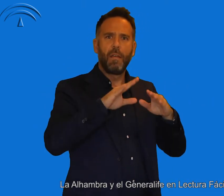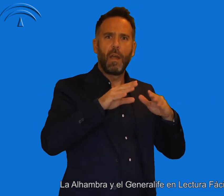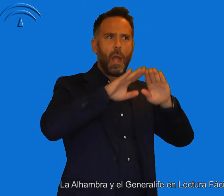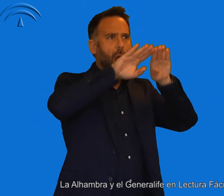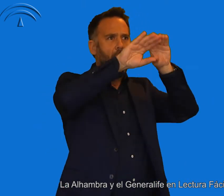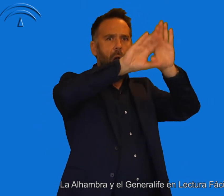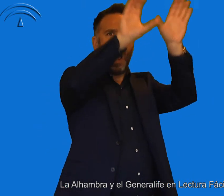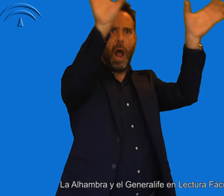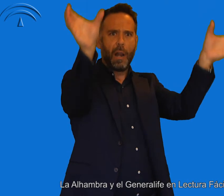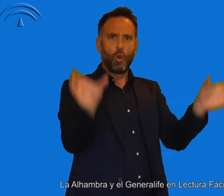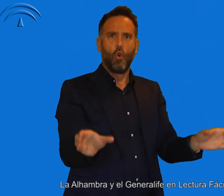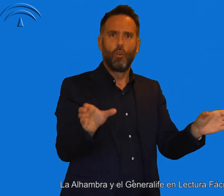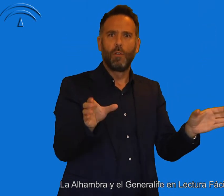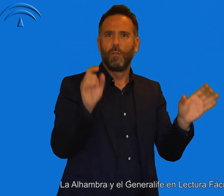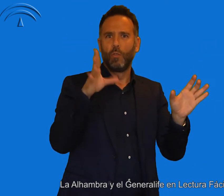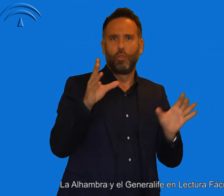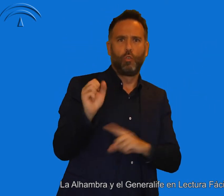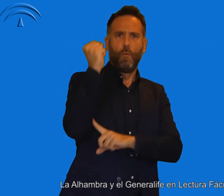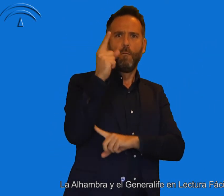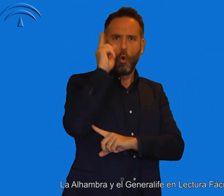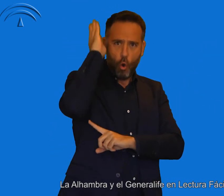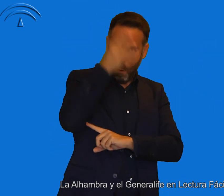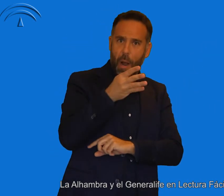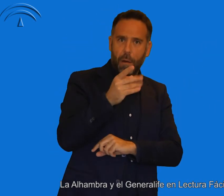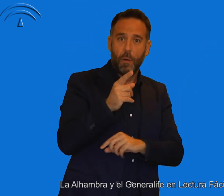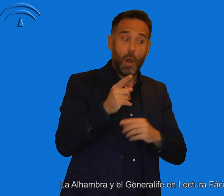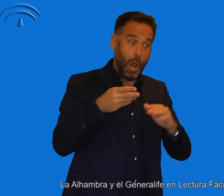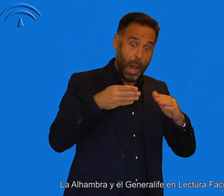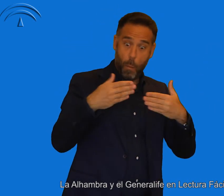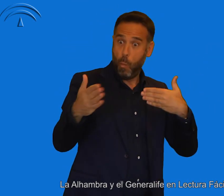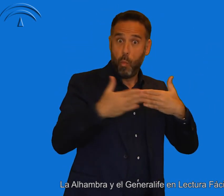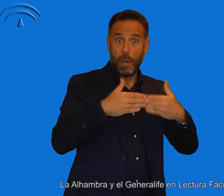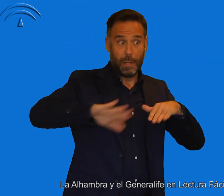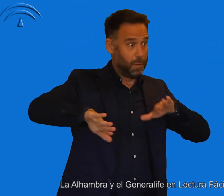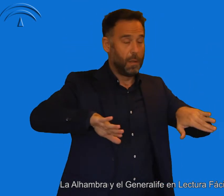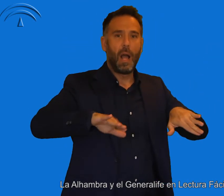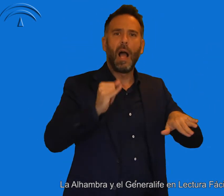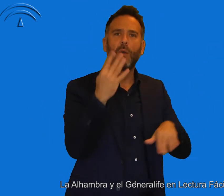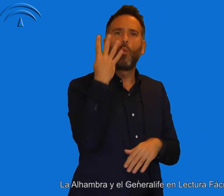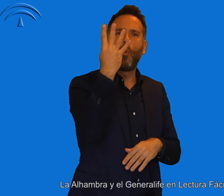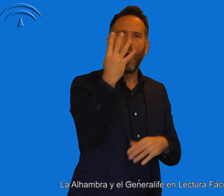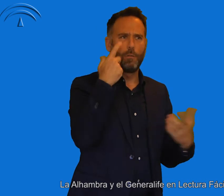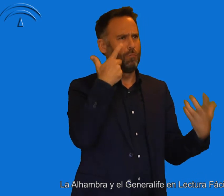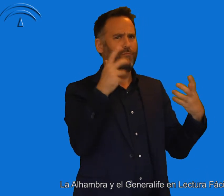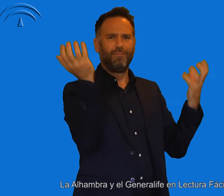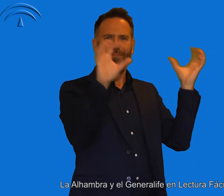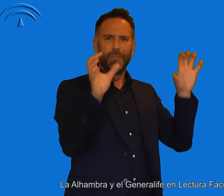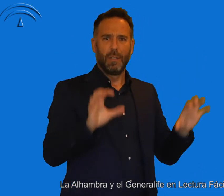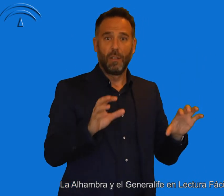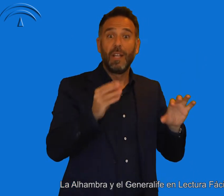arco de triunfo romano. A los lados de las puertas hay 4 relieves grabados en mármol. Cuenta una historia